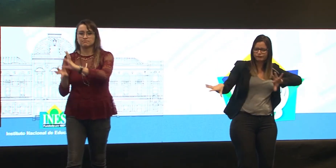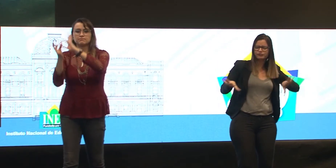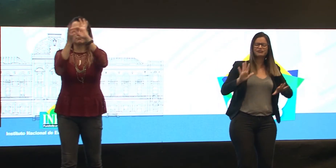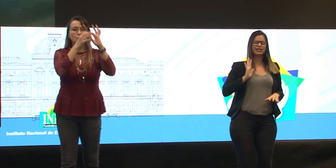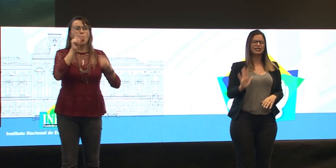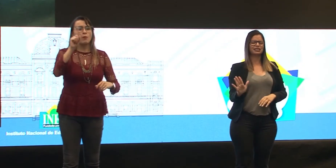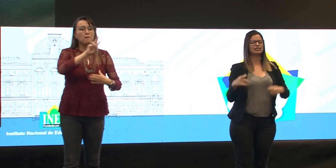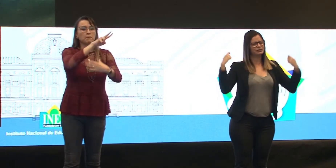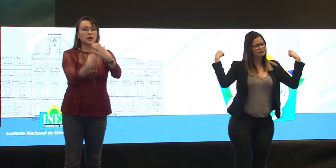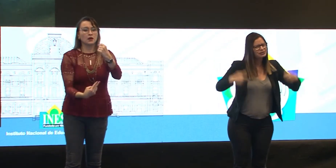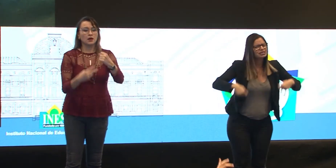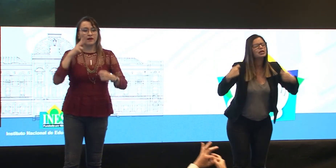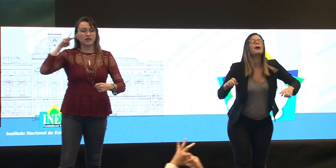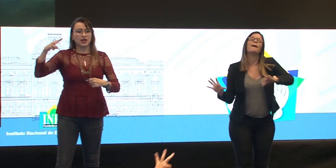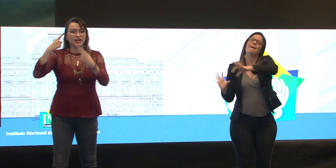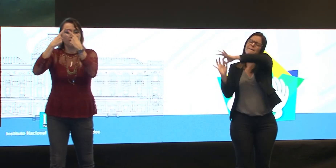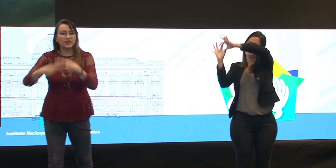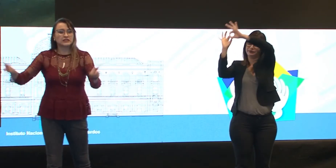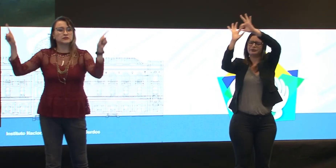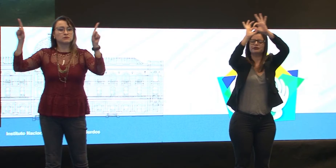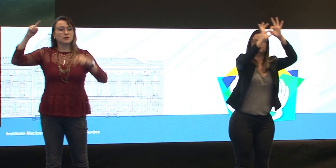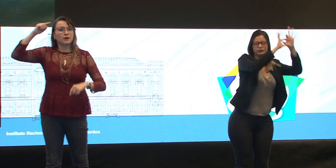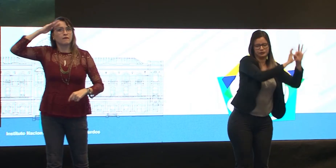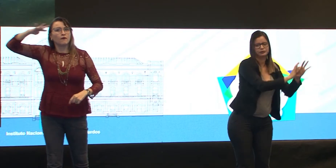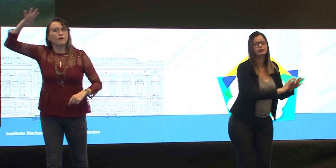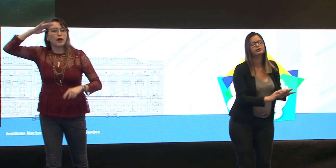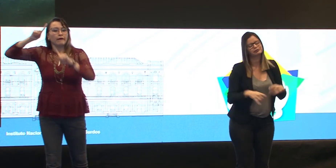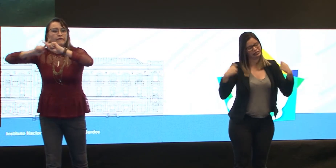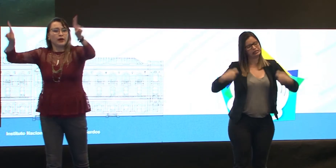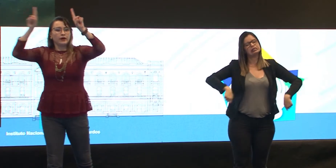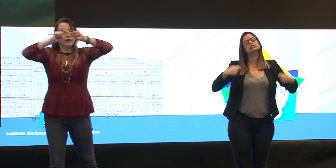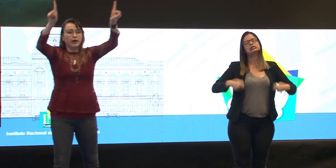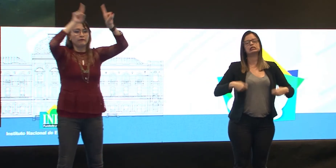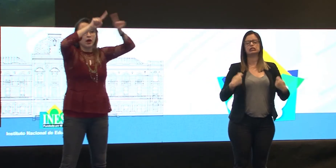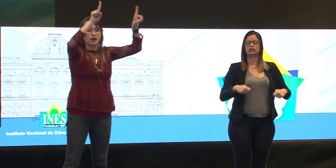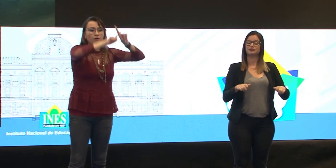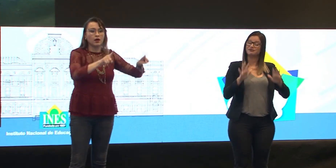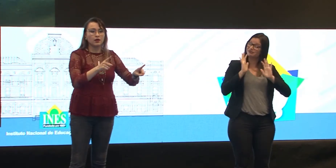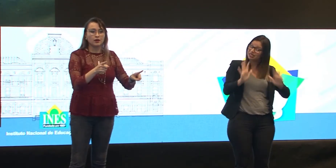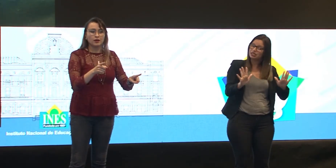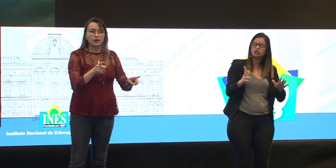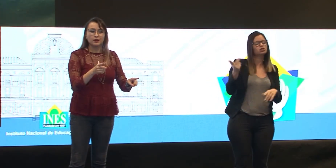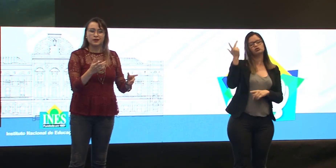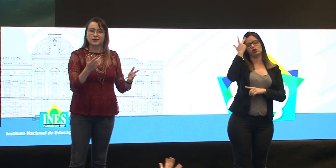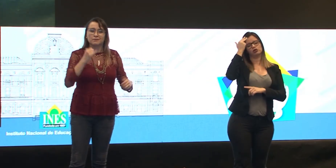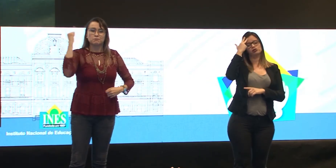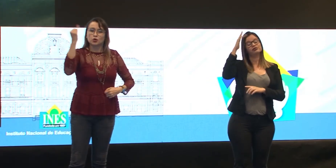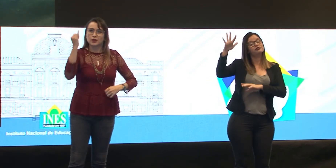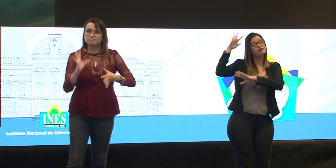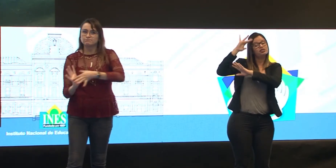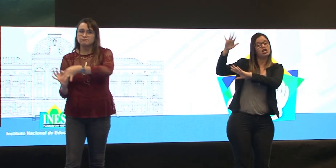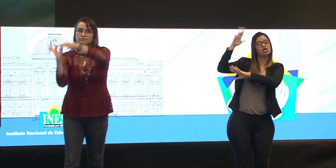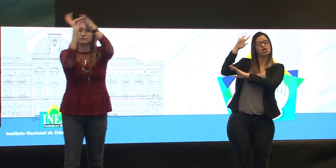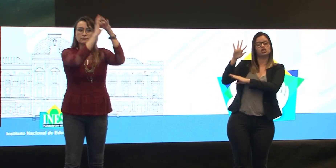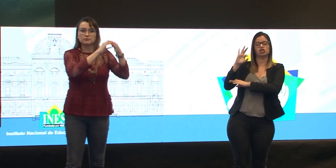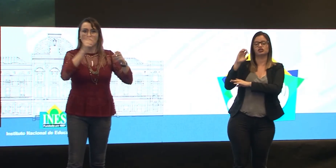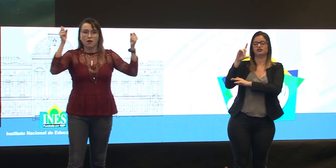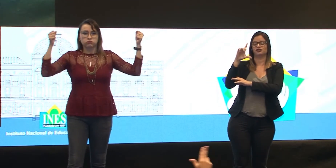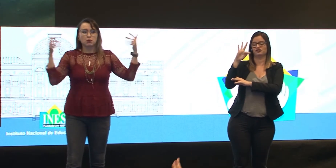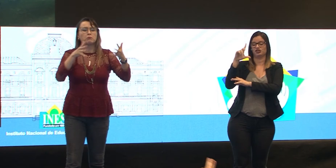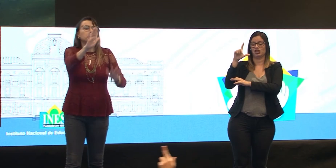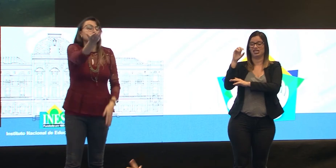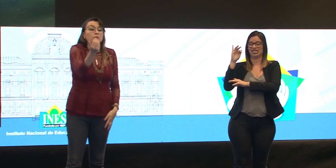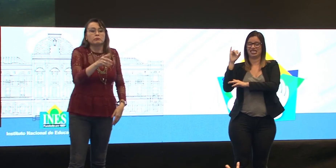Então, pensando que no Brasil, algo assim poderia ser feito também, né? Pensando na variação que a gente tem e